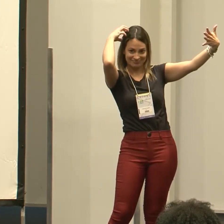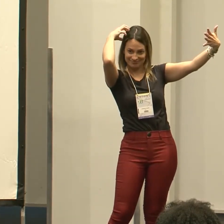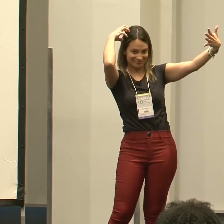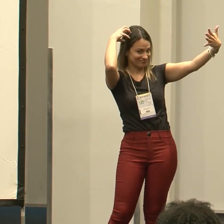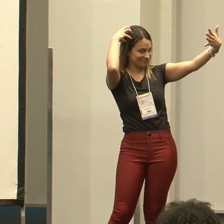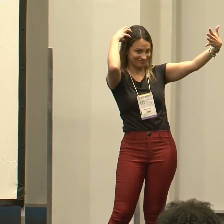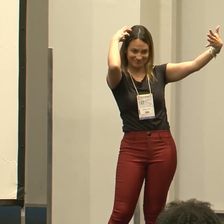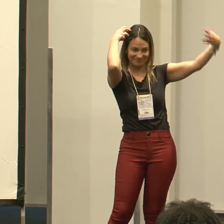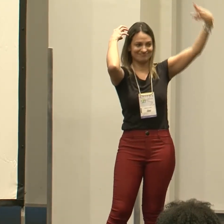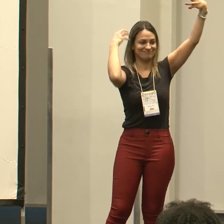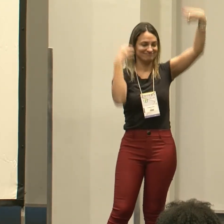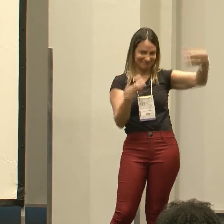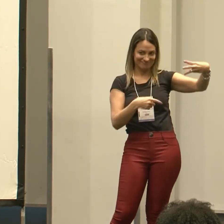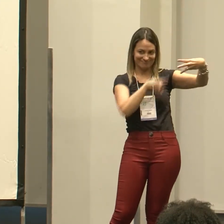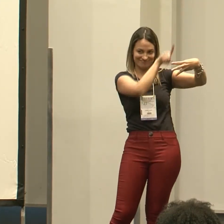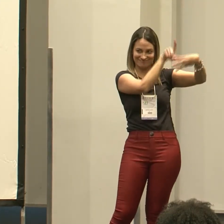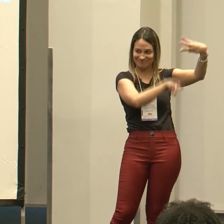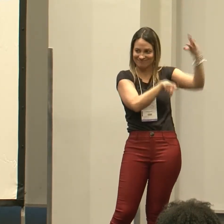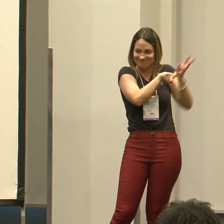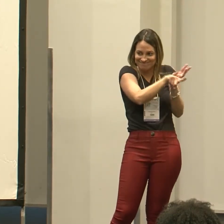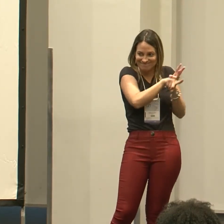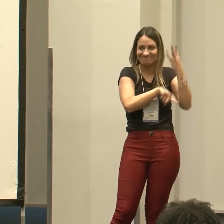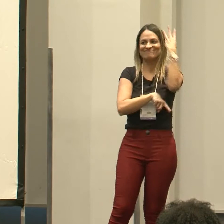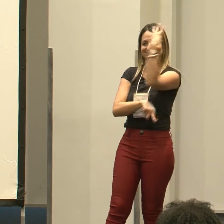né? Stockwell não propôs 5 parâmetros, ele